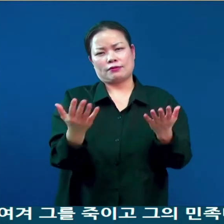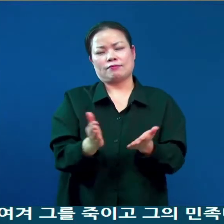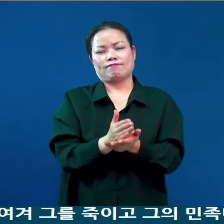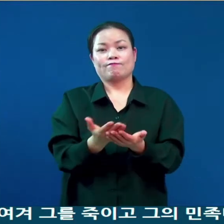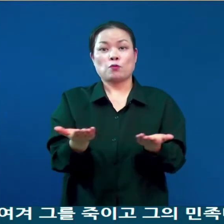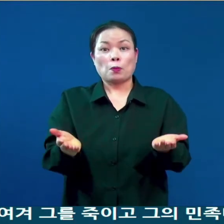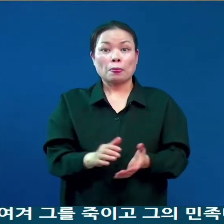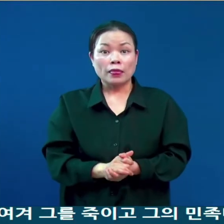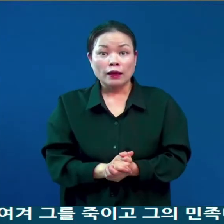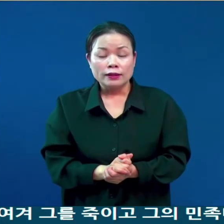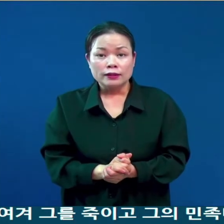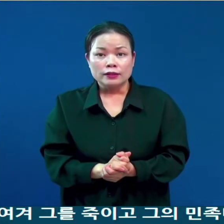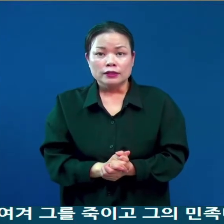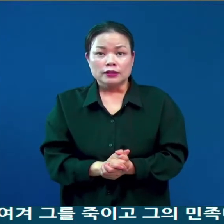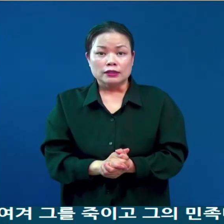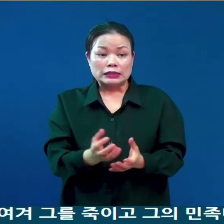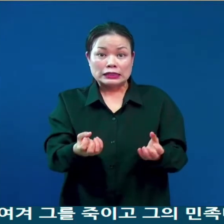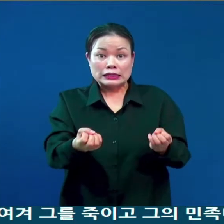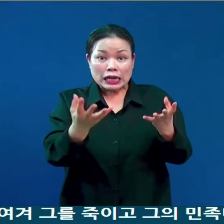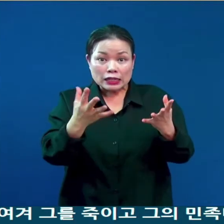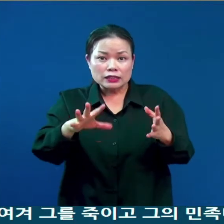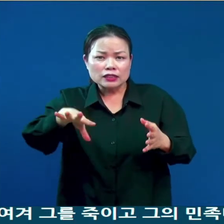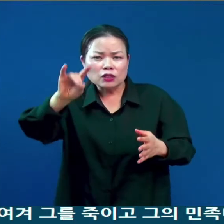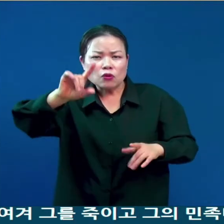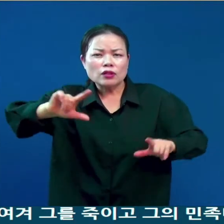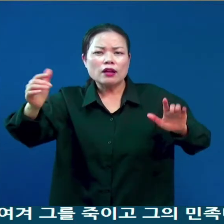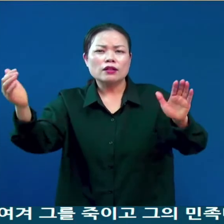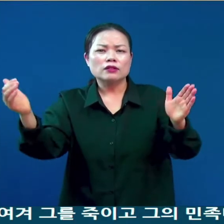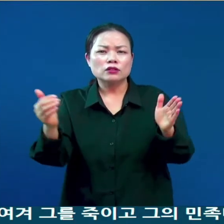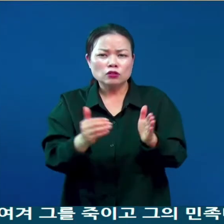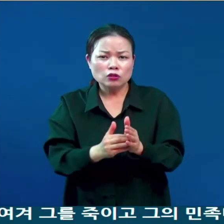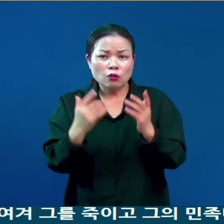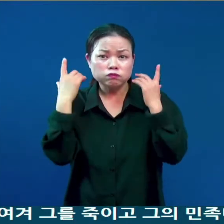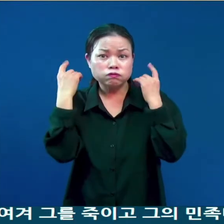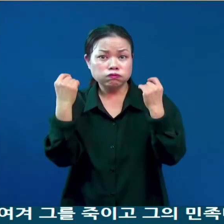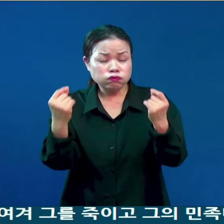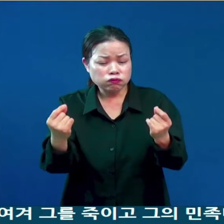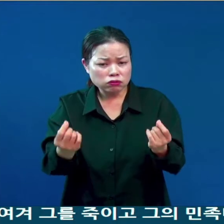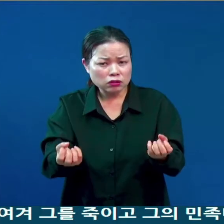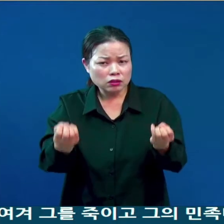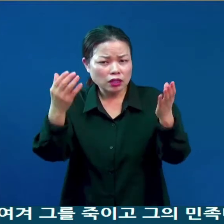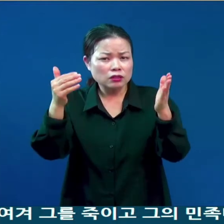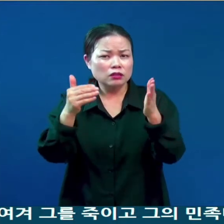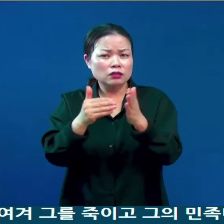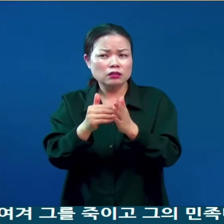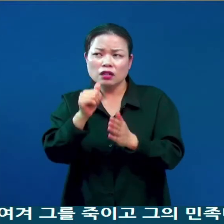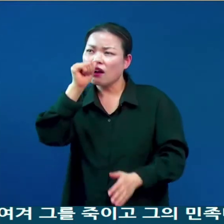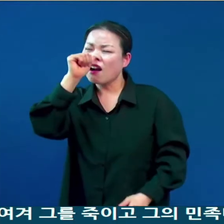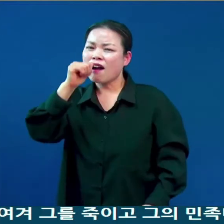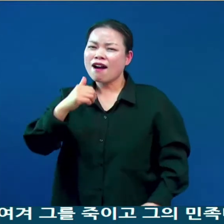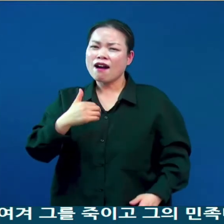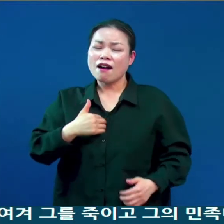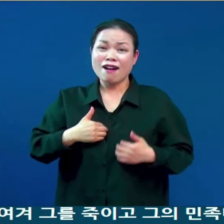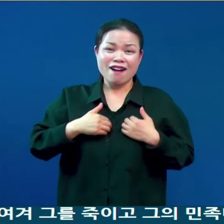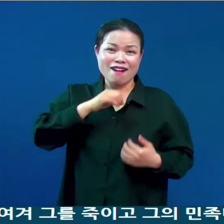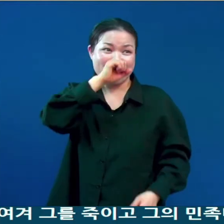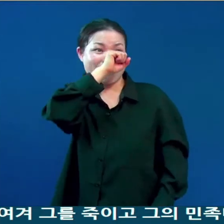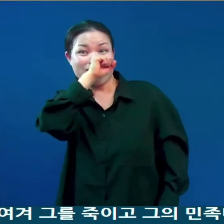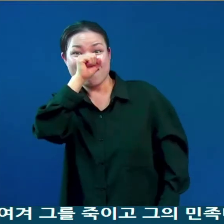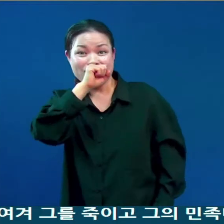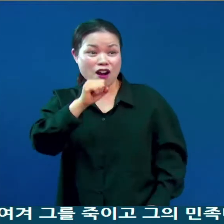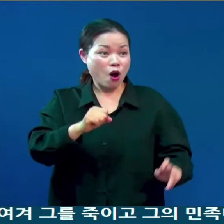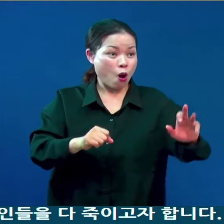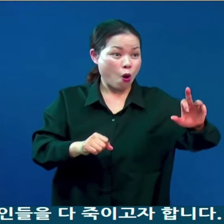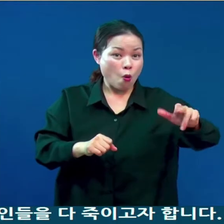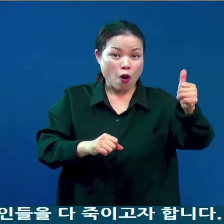되죠. 근데 그 잔치를 첫날 이루고 나서 여전히 이제 잔치를 마치고 하만이 기분이 좋지요. 왜냐하면